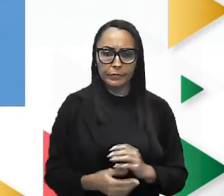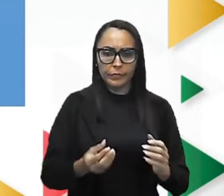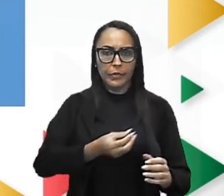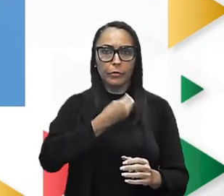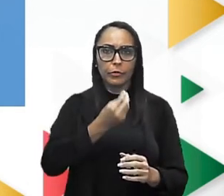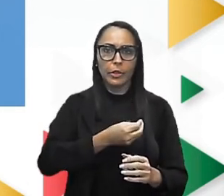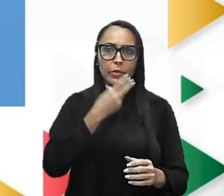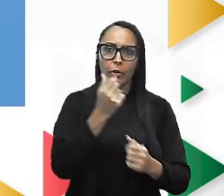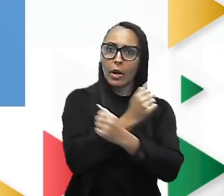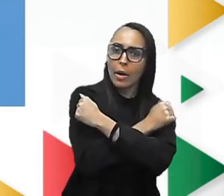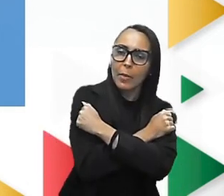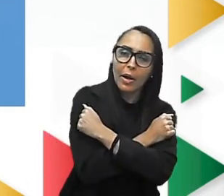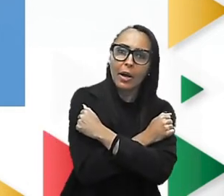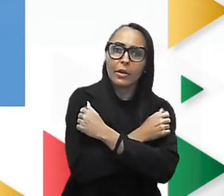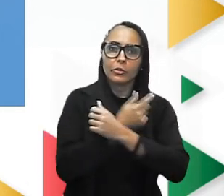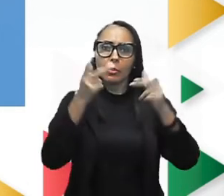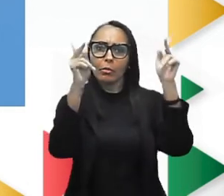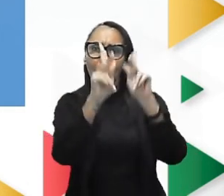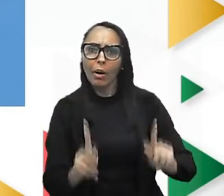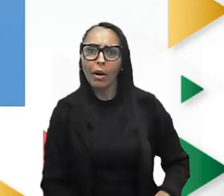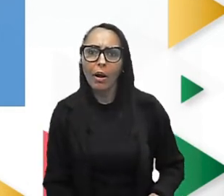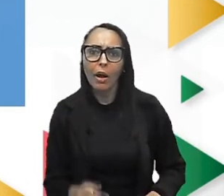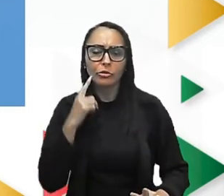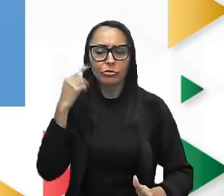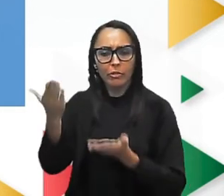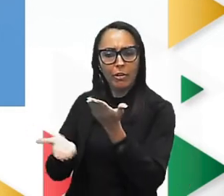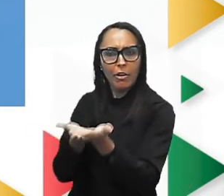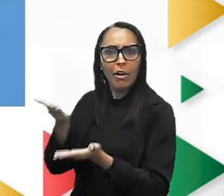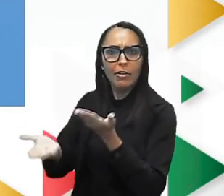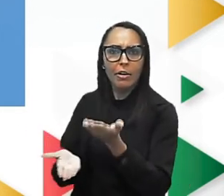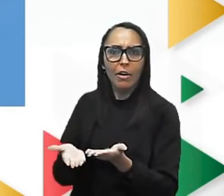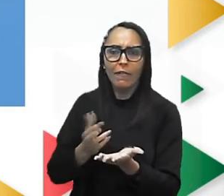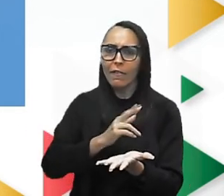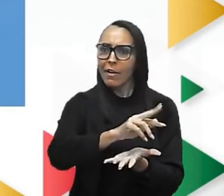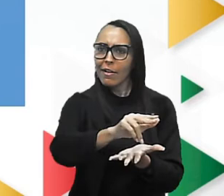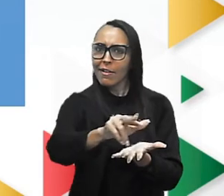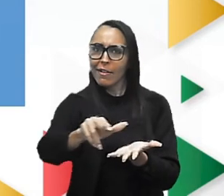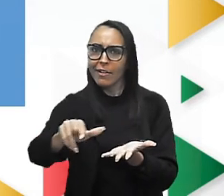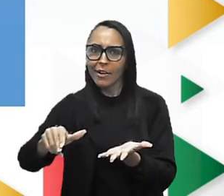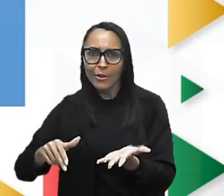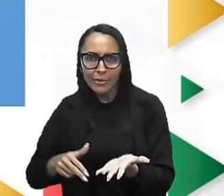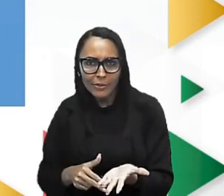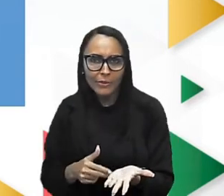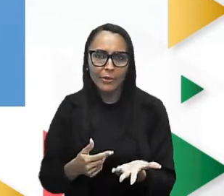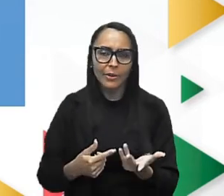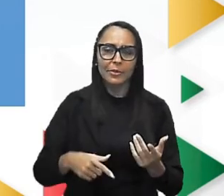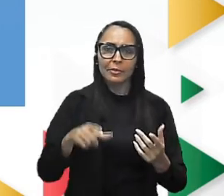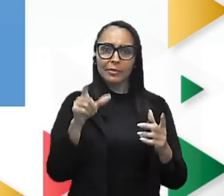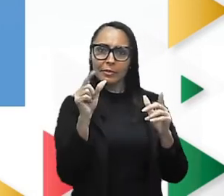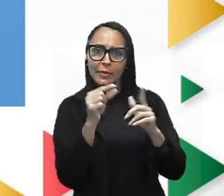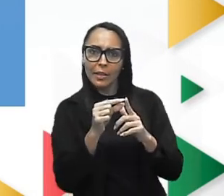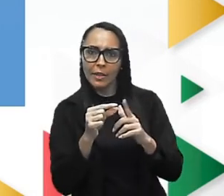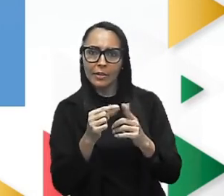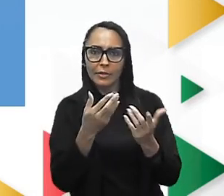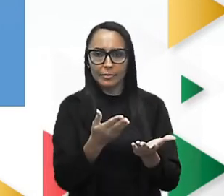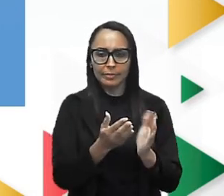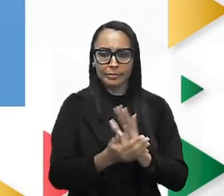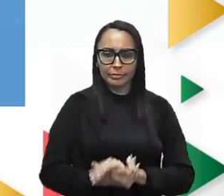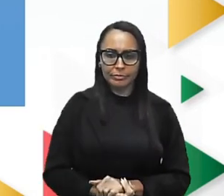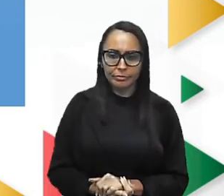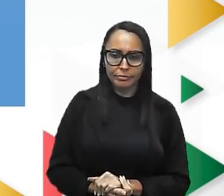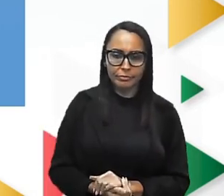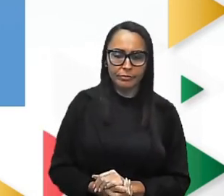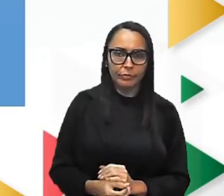abraço, paz, dedicação, tantas outras palavras. Tudo isso é palavra. Tudo isso forma